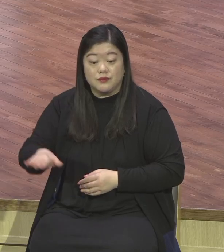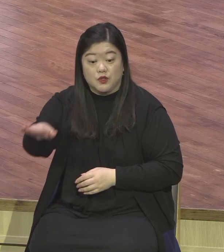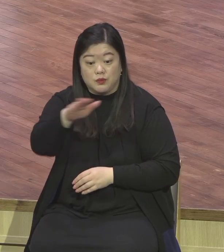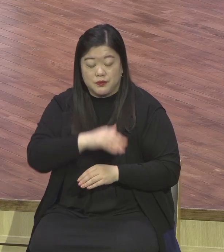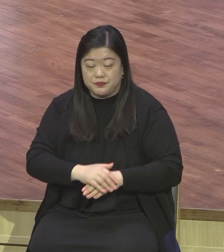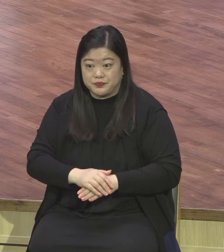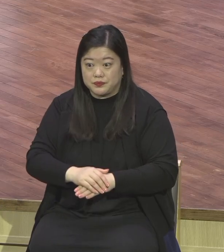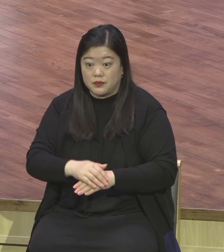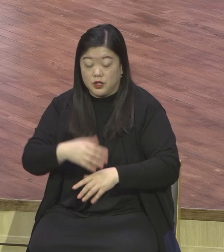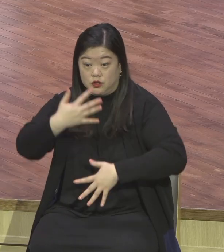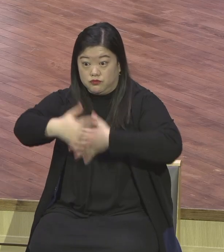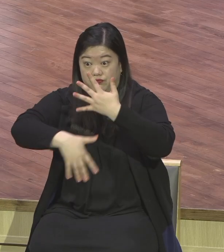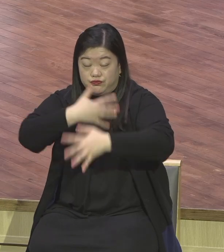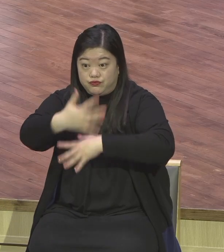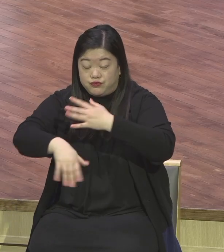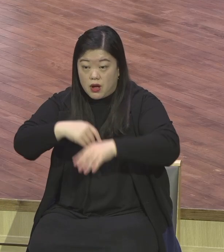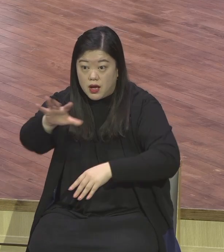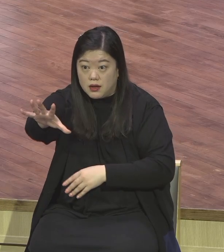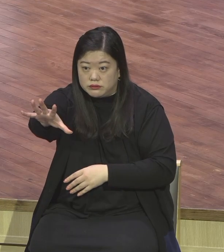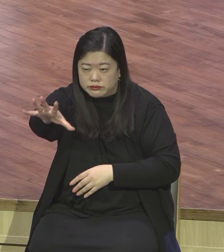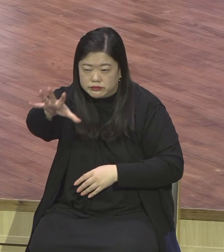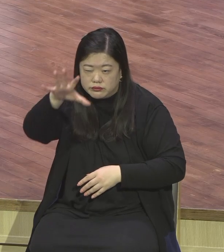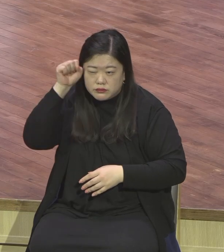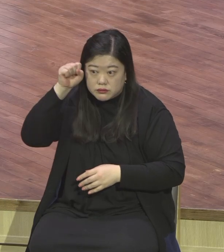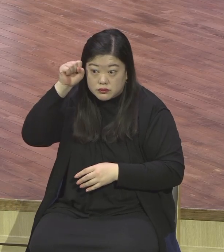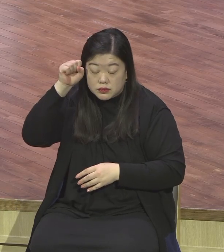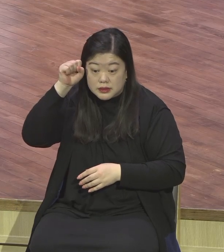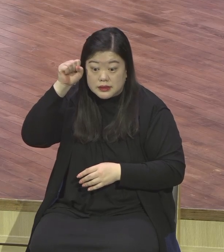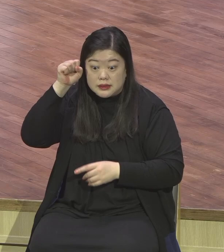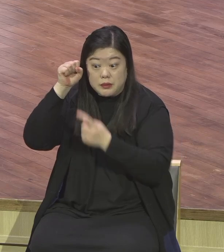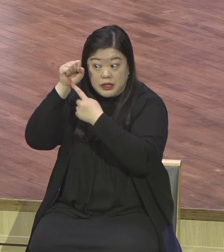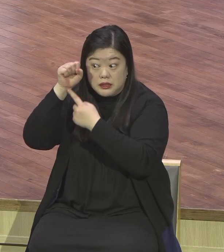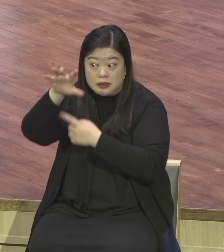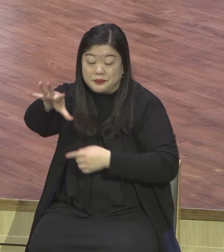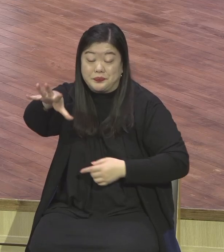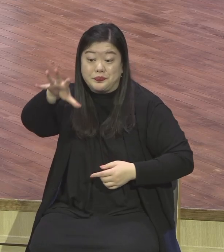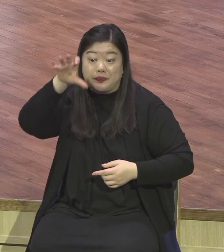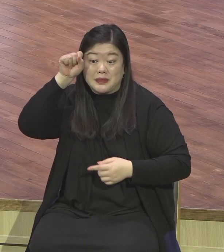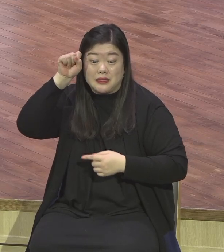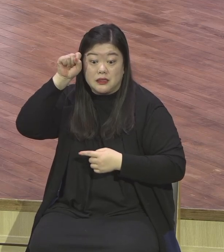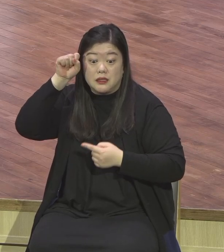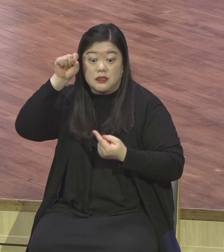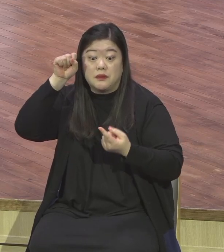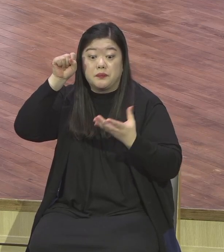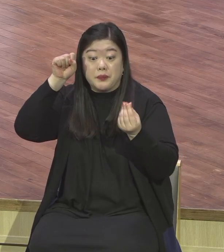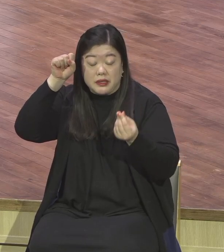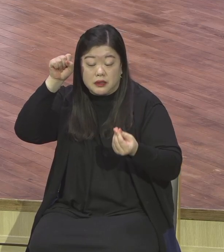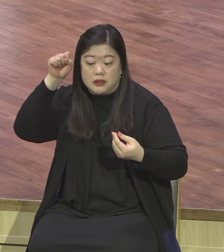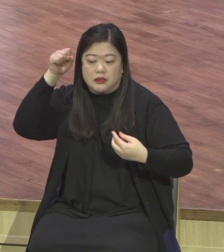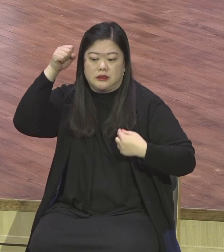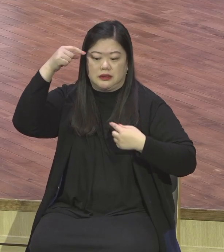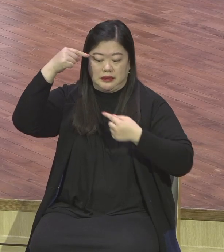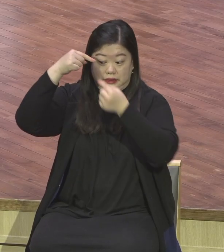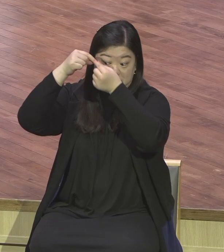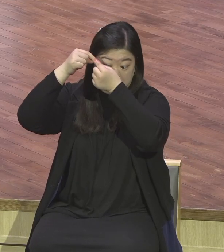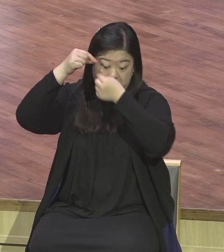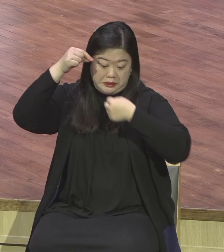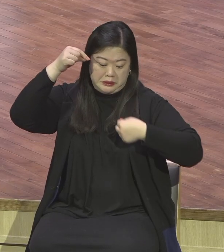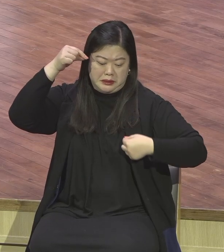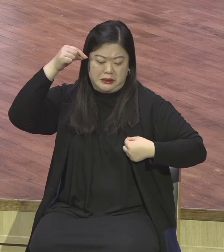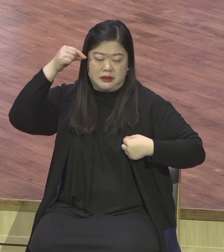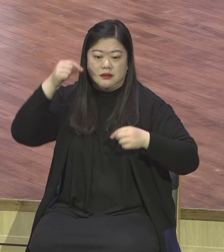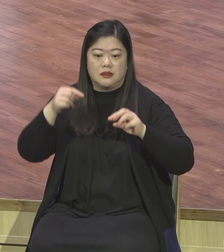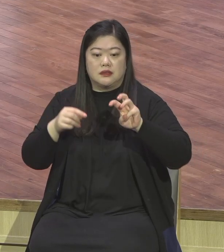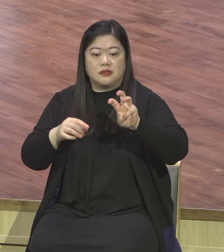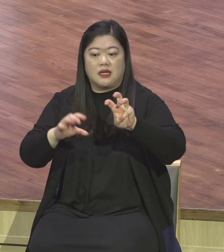안으려고 하면 말씀을 듣고 이걸 30cm 예언을 해야 돼요 이 여기까지 이 30cm 이